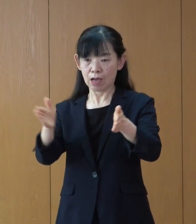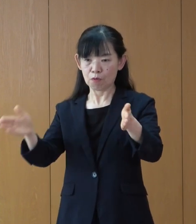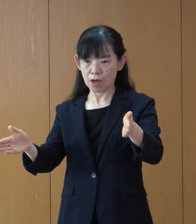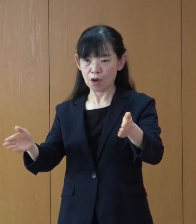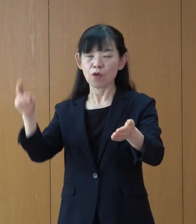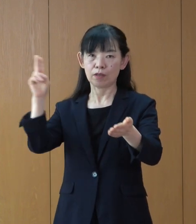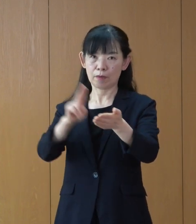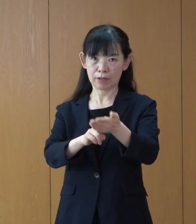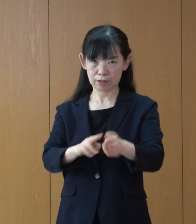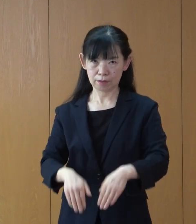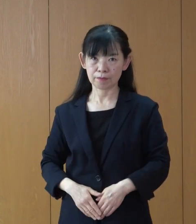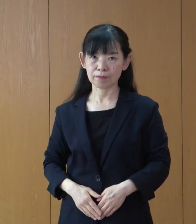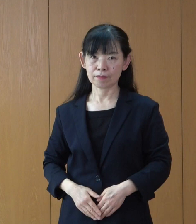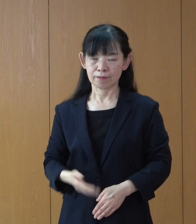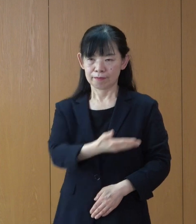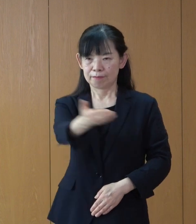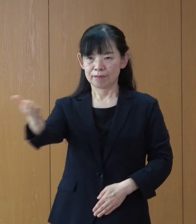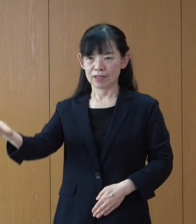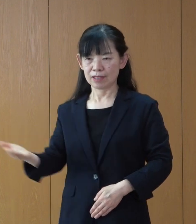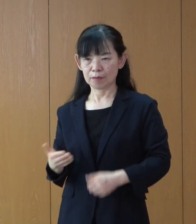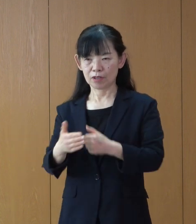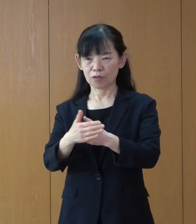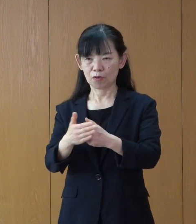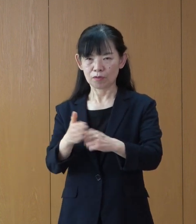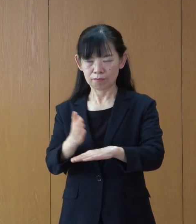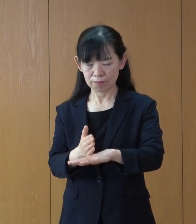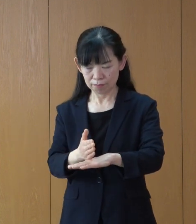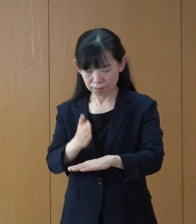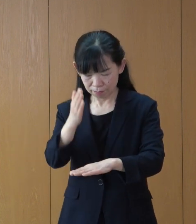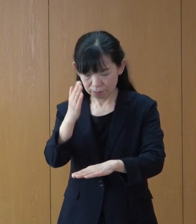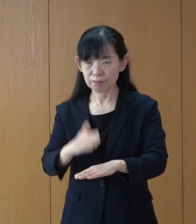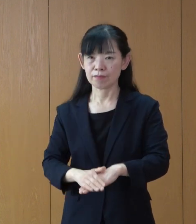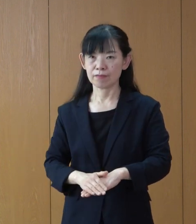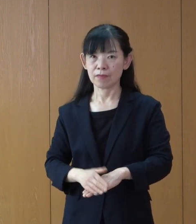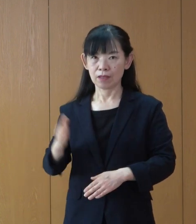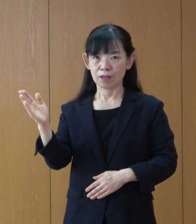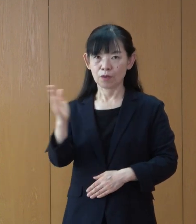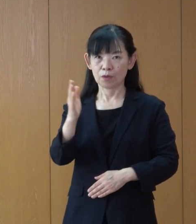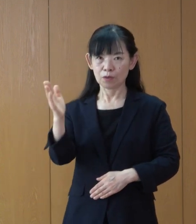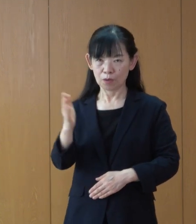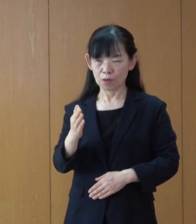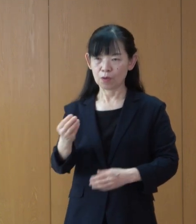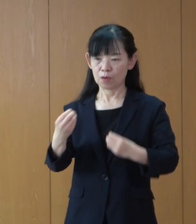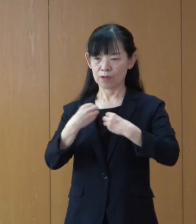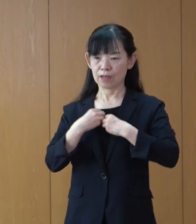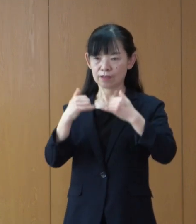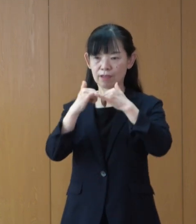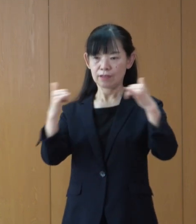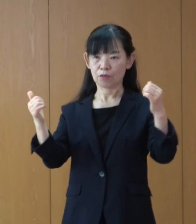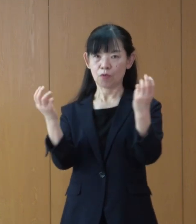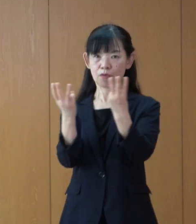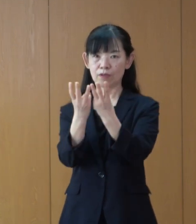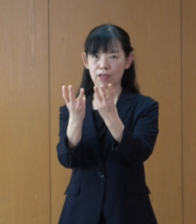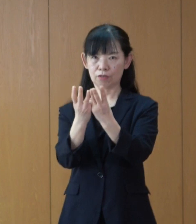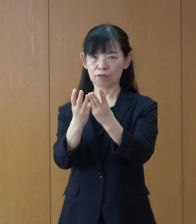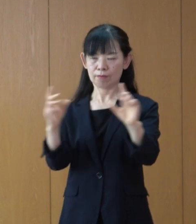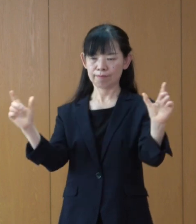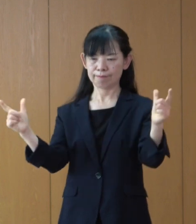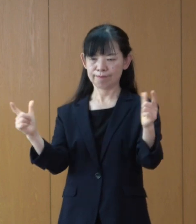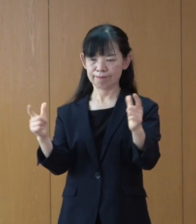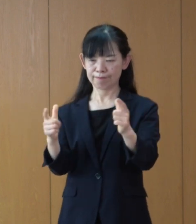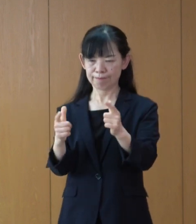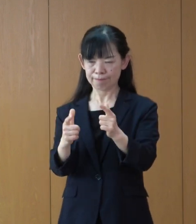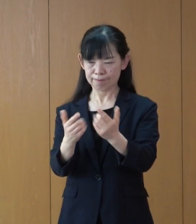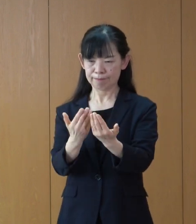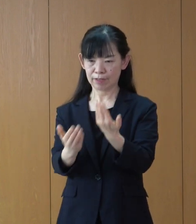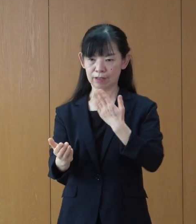皆様の協力により最近の新たな感染者の数は確実に減少しつつあ